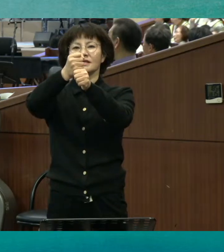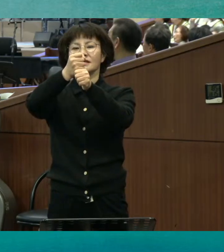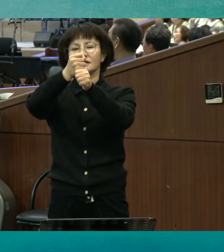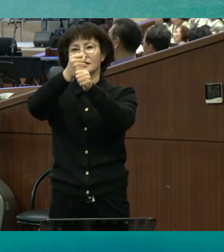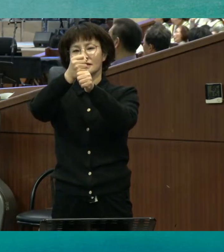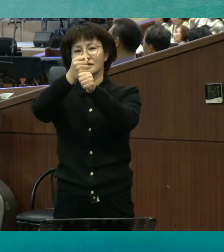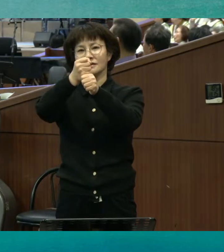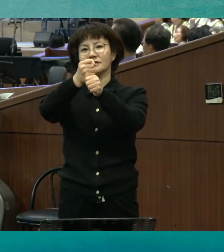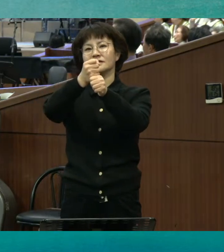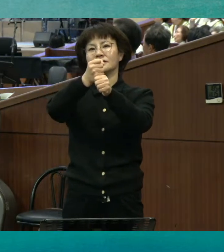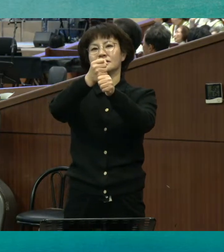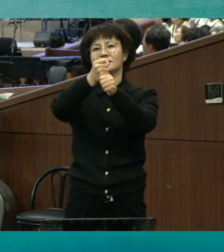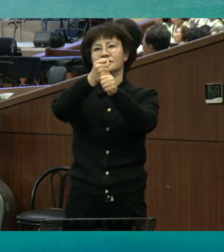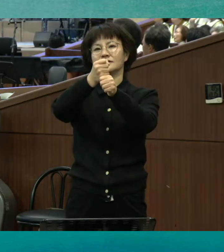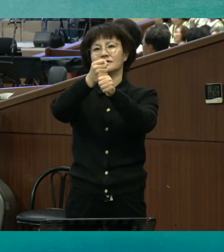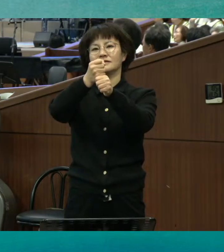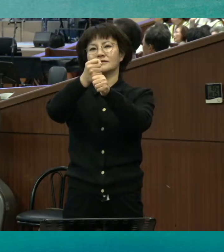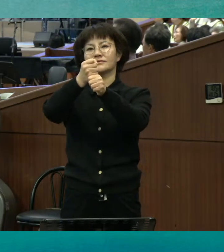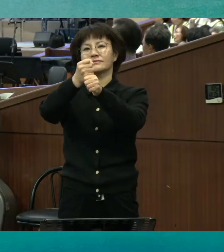붙드시는